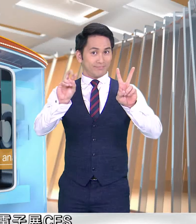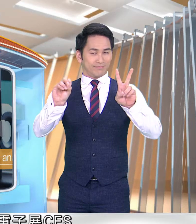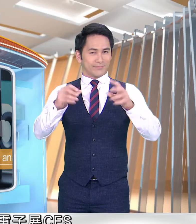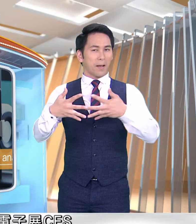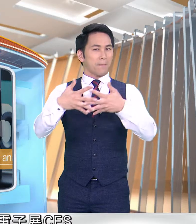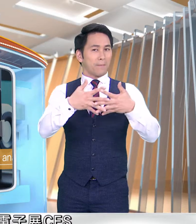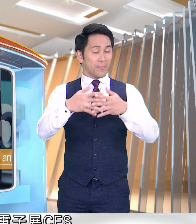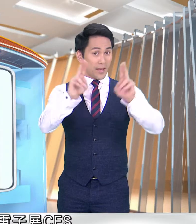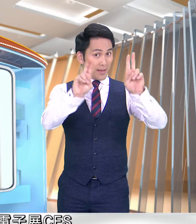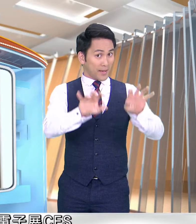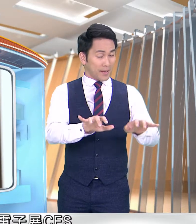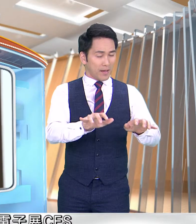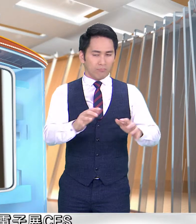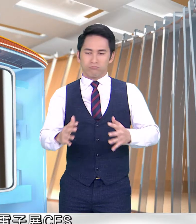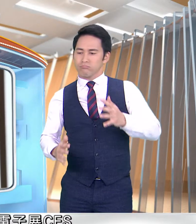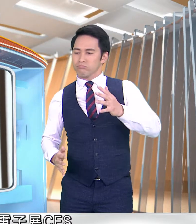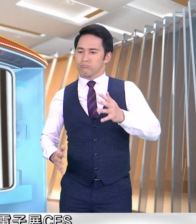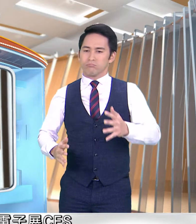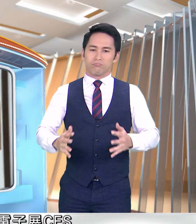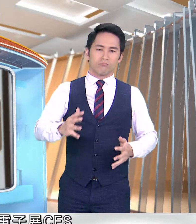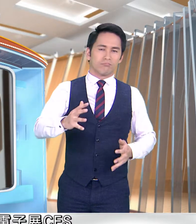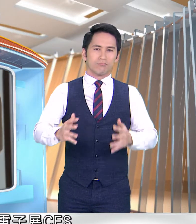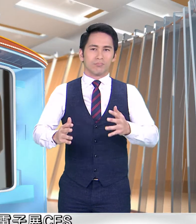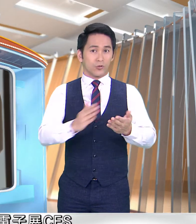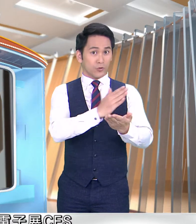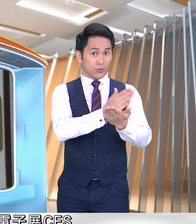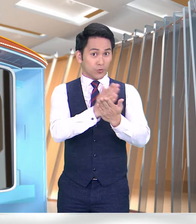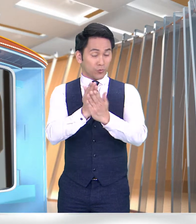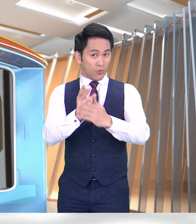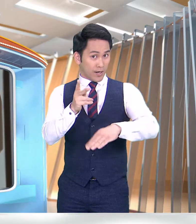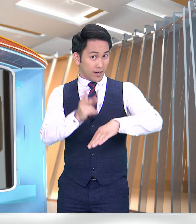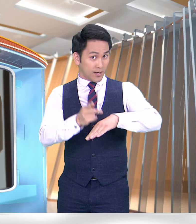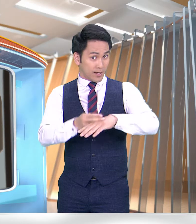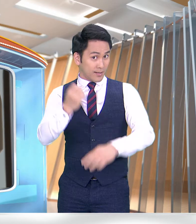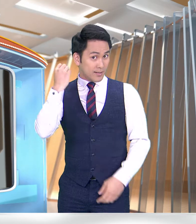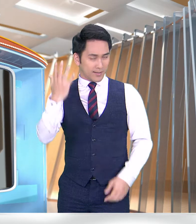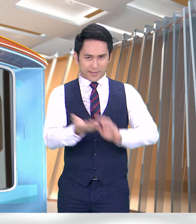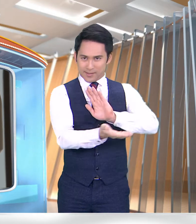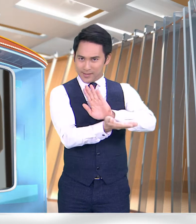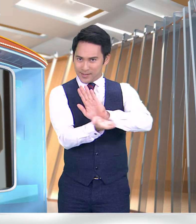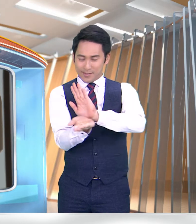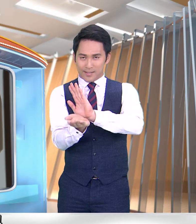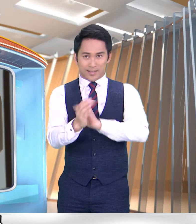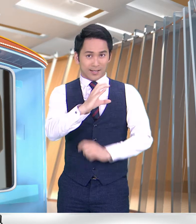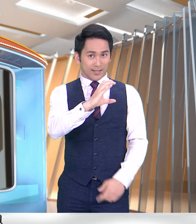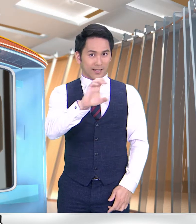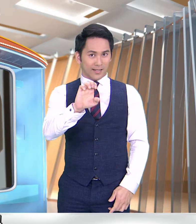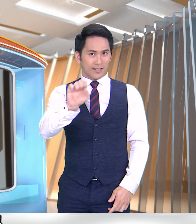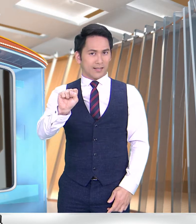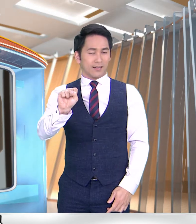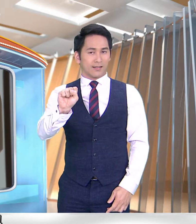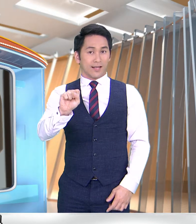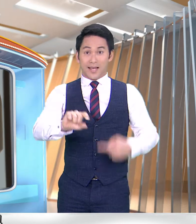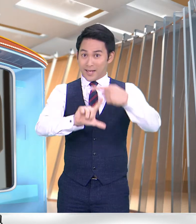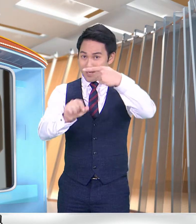2020美国消费性电子展 CES 1月7号开幕，而工研院也获邀参